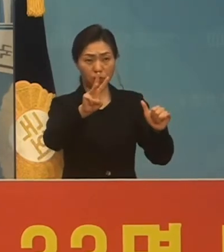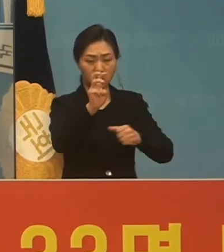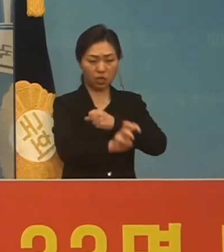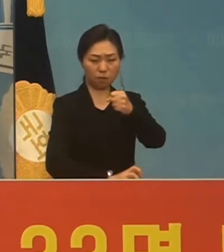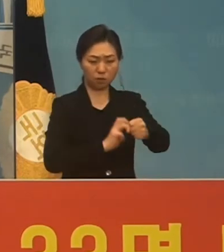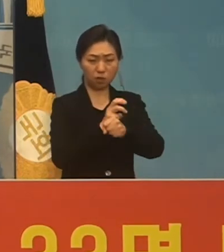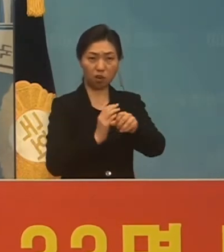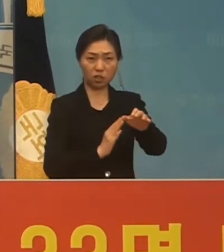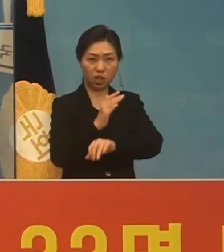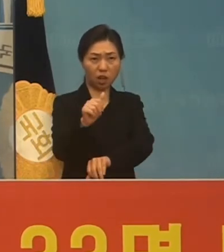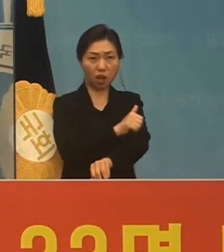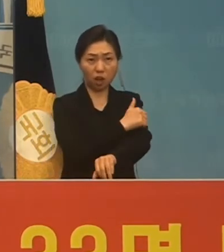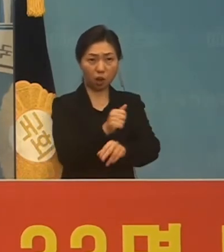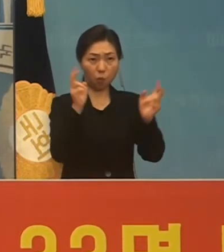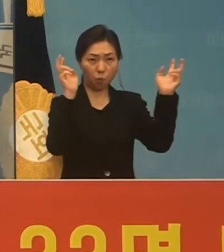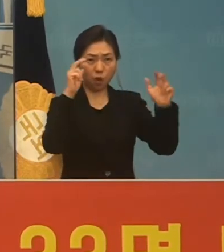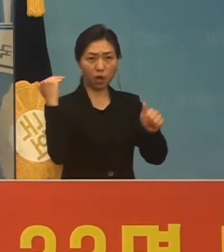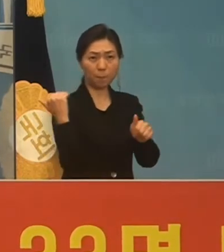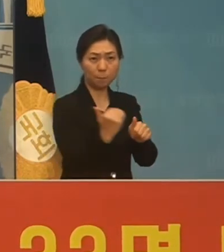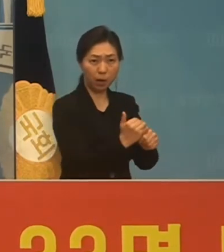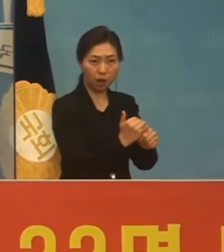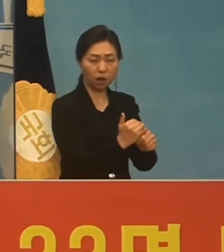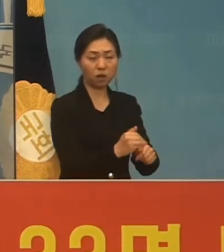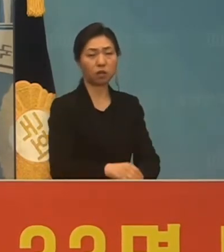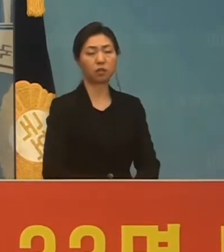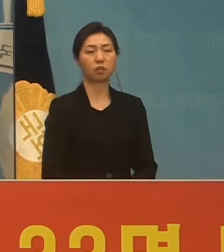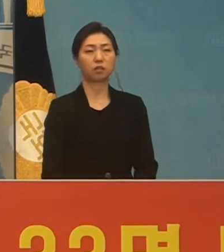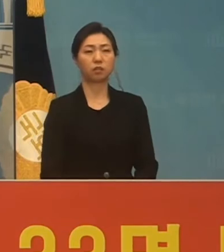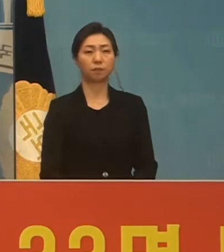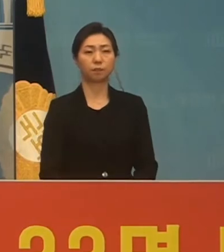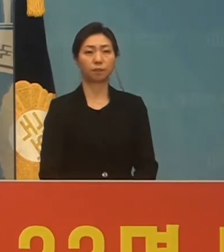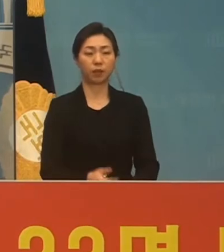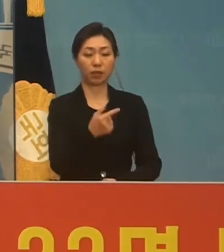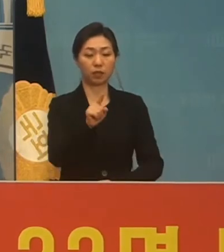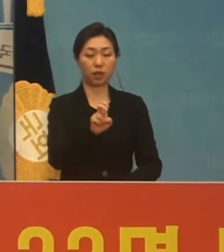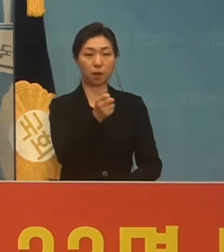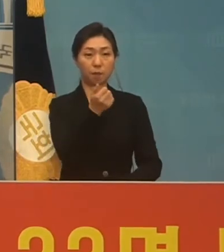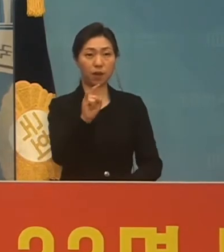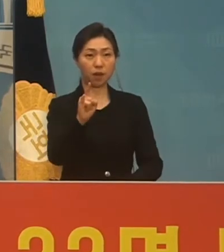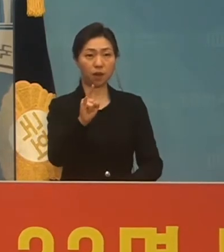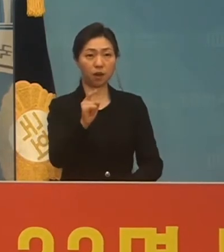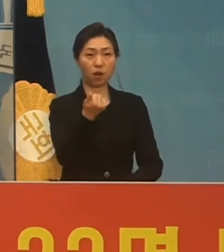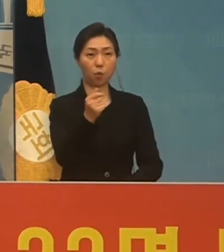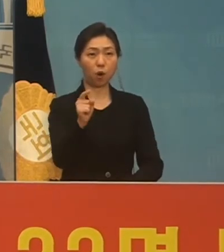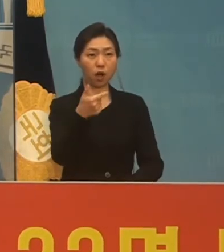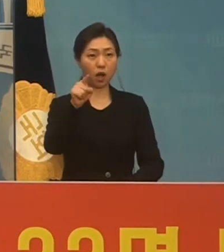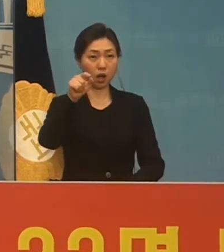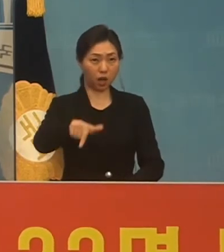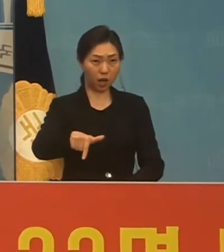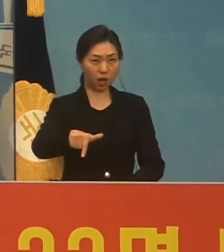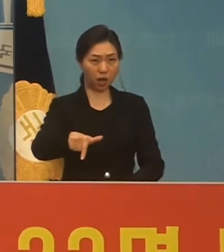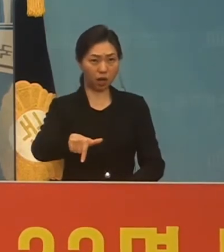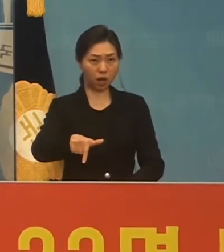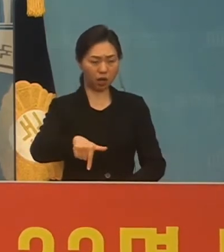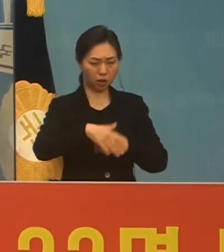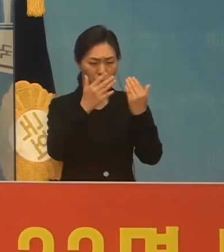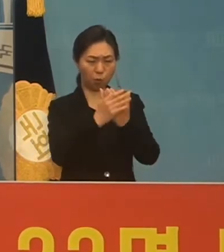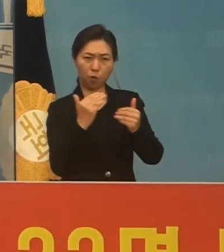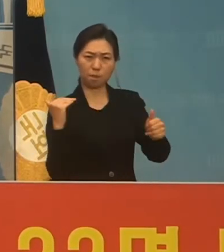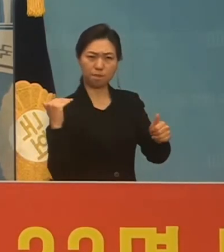다니던 직장에서 쫓겨나게 된 것입니다. 남해화학 비정규직 노동자들의 집단 해고